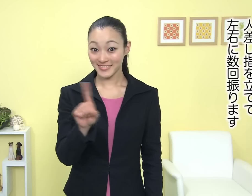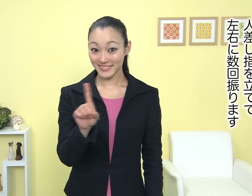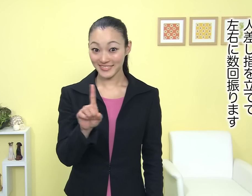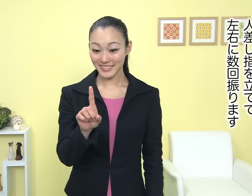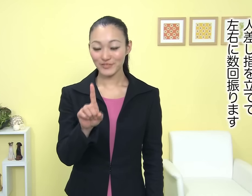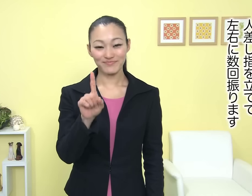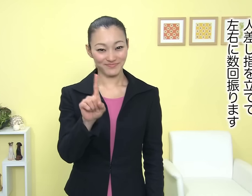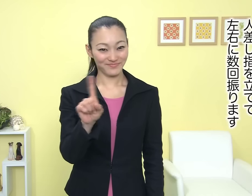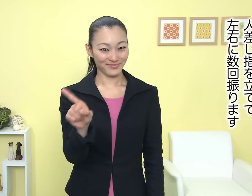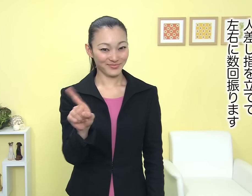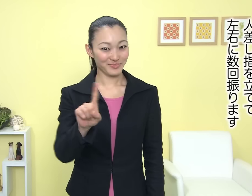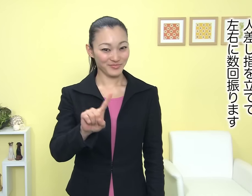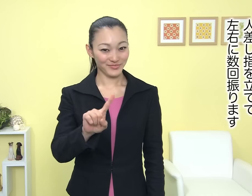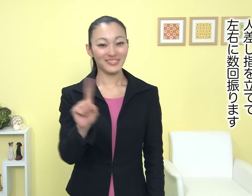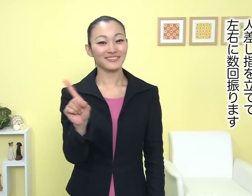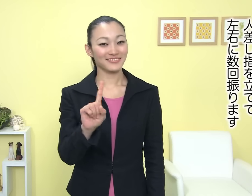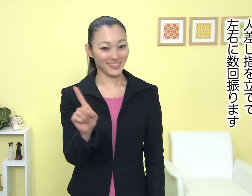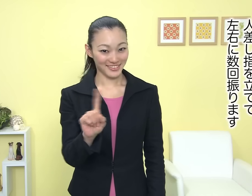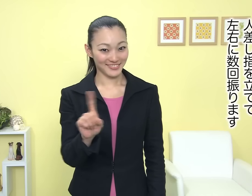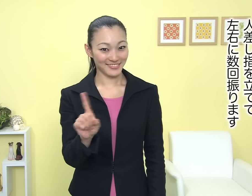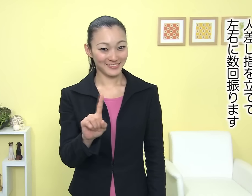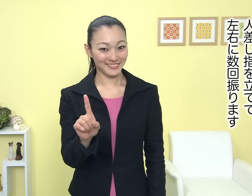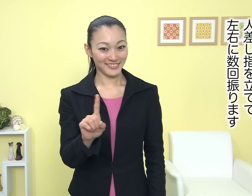人差し指を立てて左右に数回振ります。